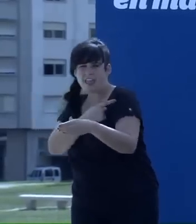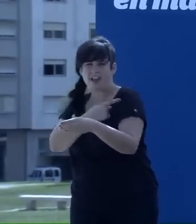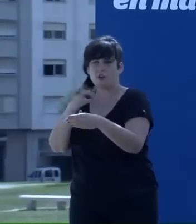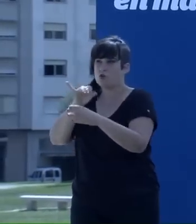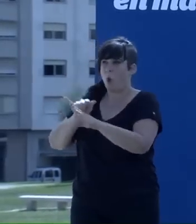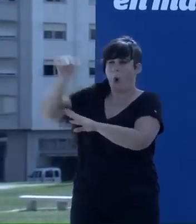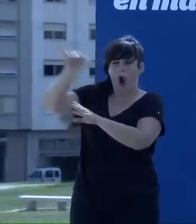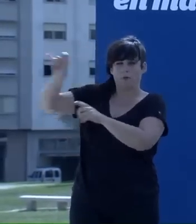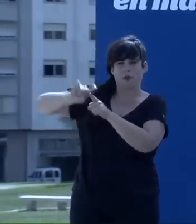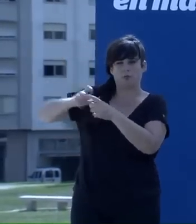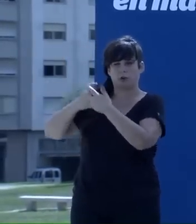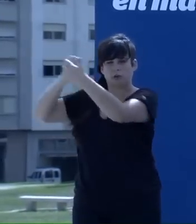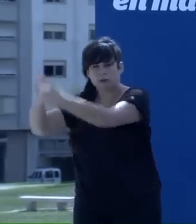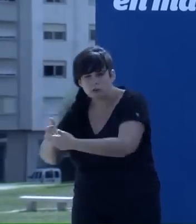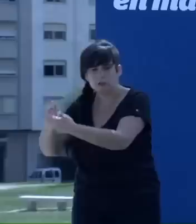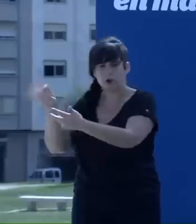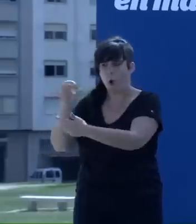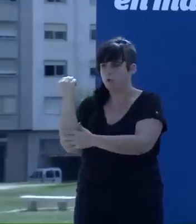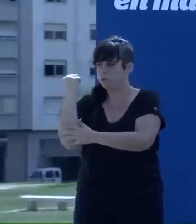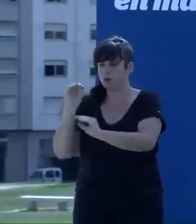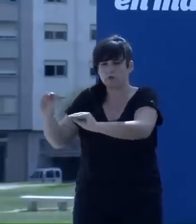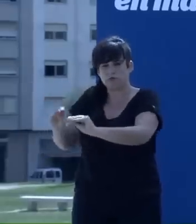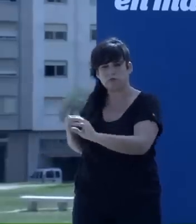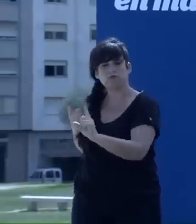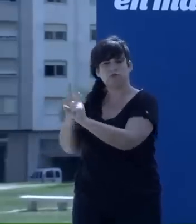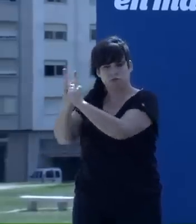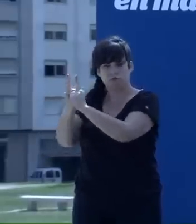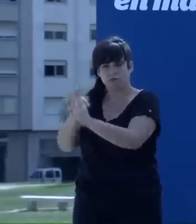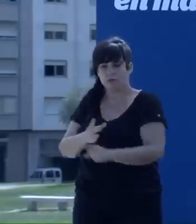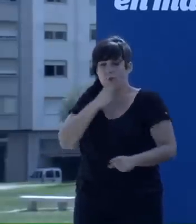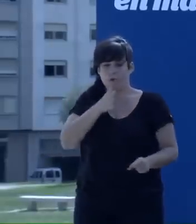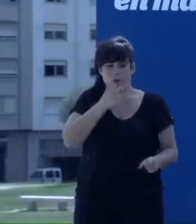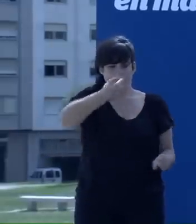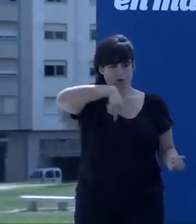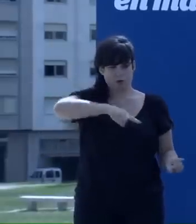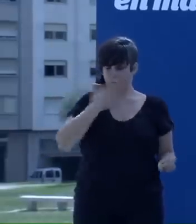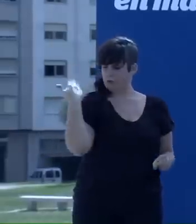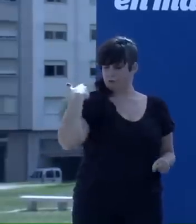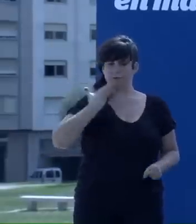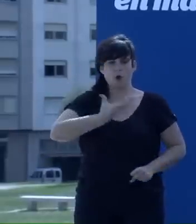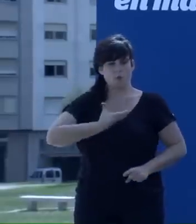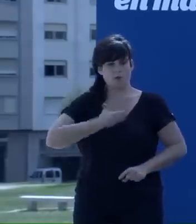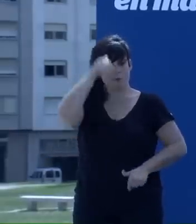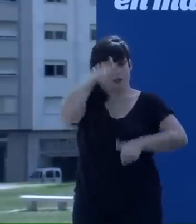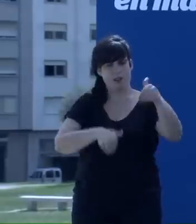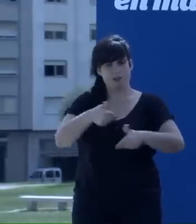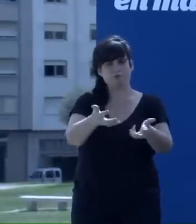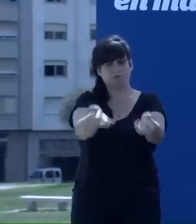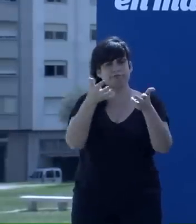guerra, frente á artillería todo o poder, pero que esa infantería gañou nas mareas municipais e vai volver gañar